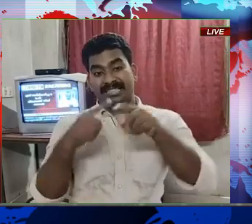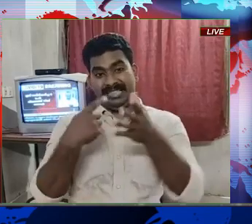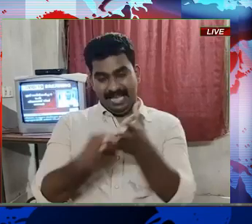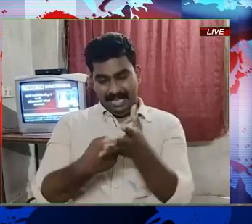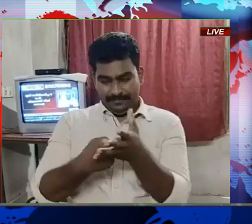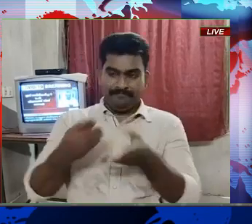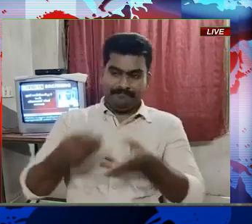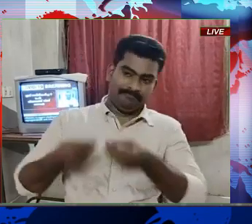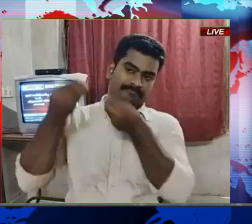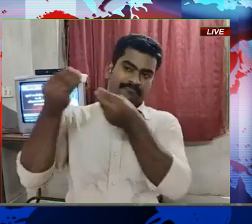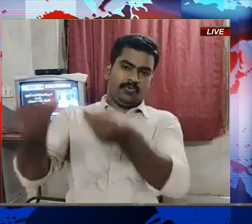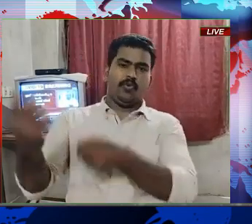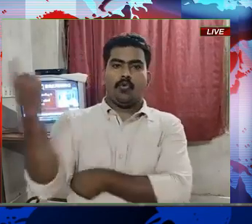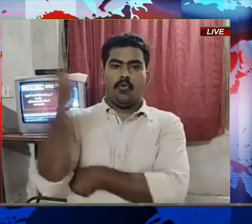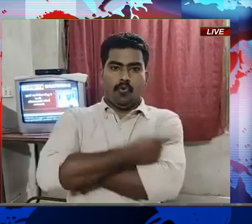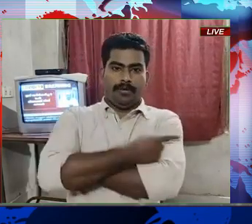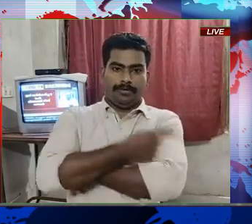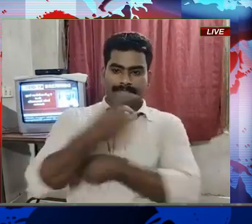പാല്